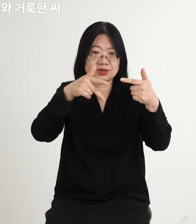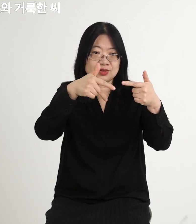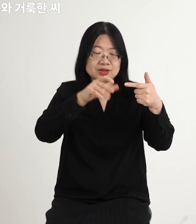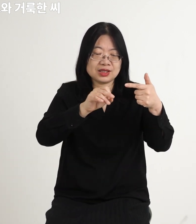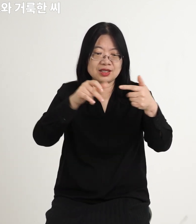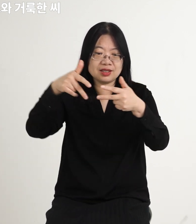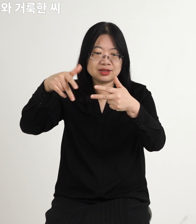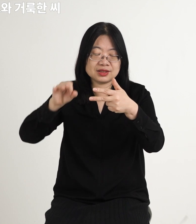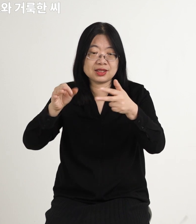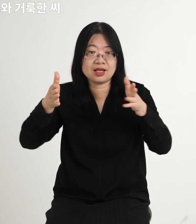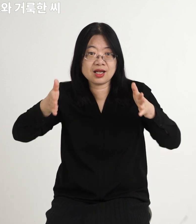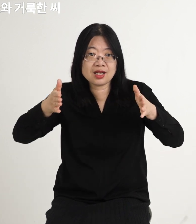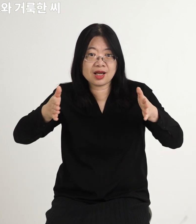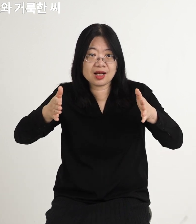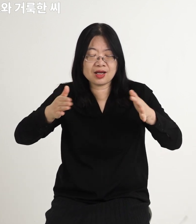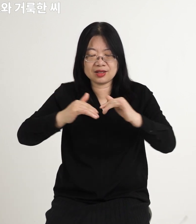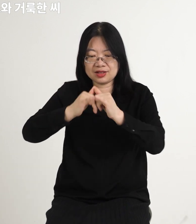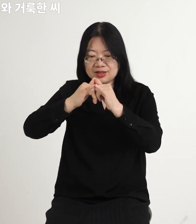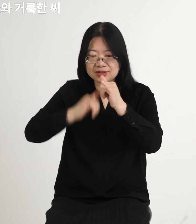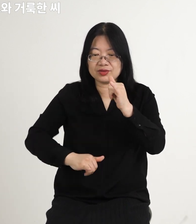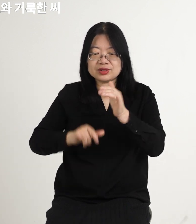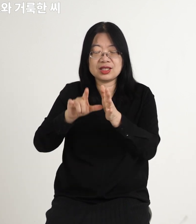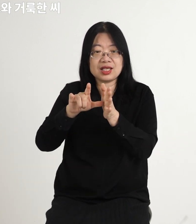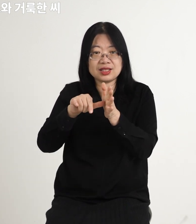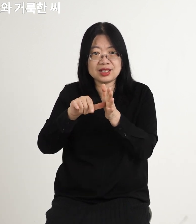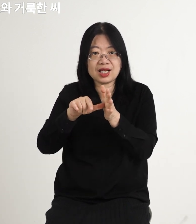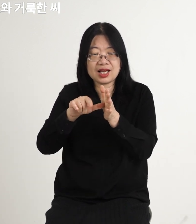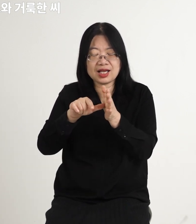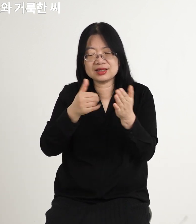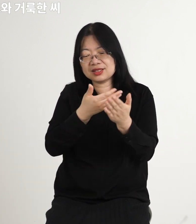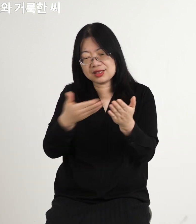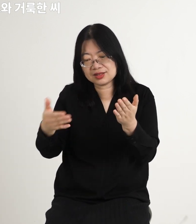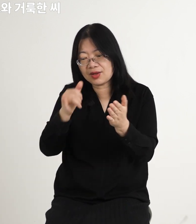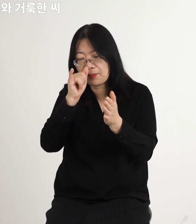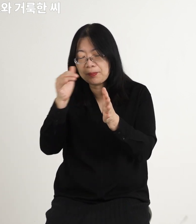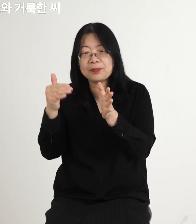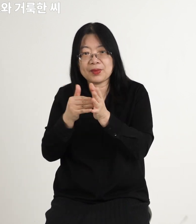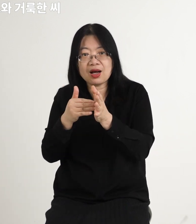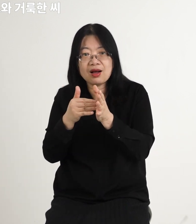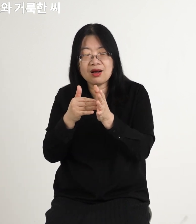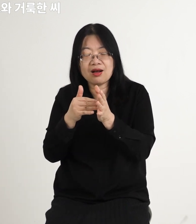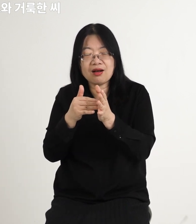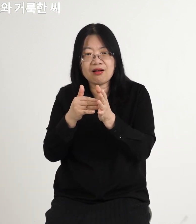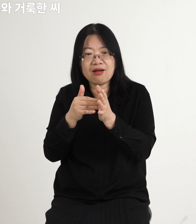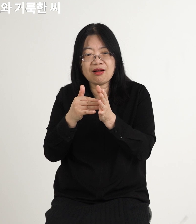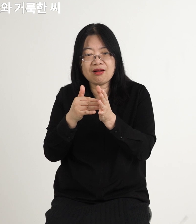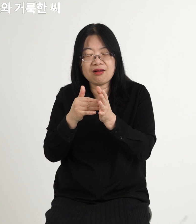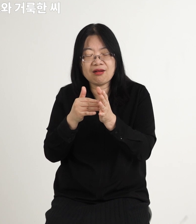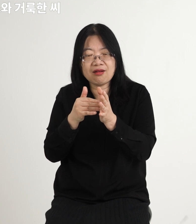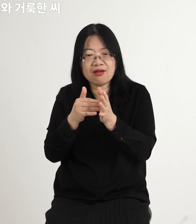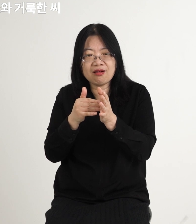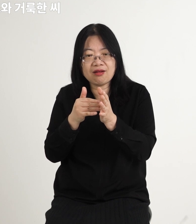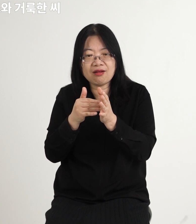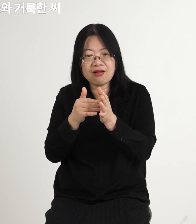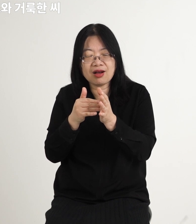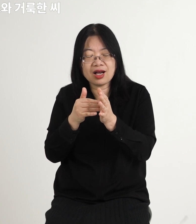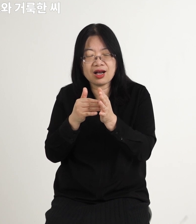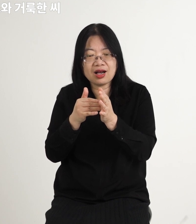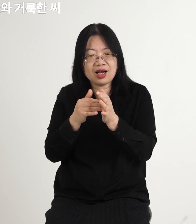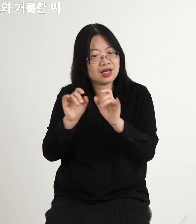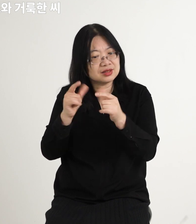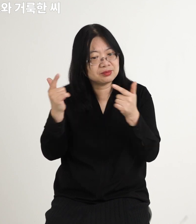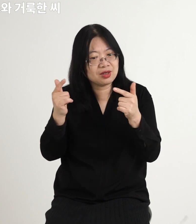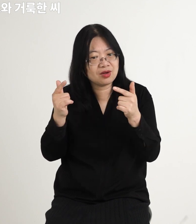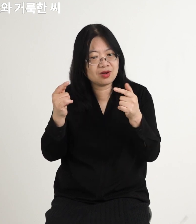6장과 7장 사이에는 역사적 시간이 흘렀다는 얘기입니까? 바로 맞이어진